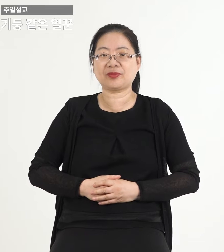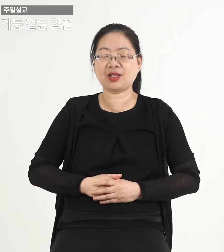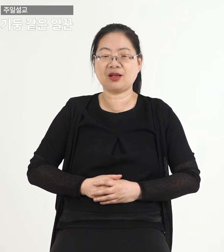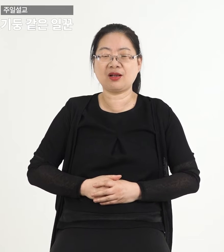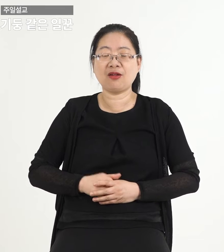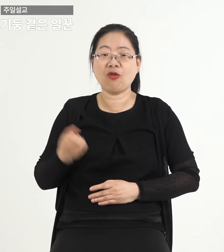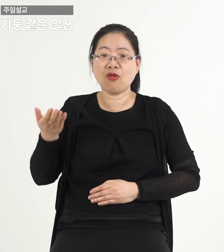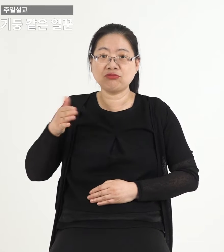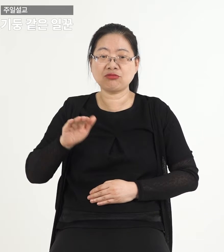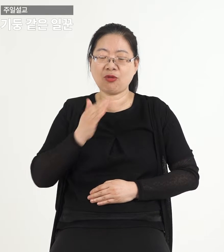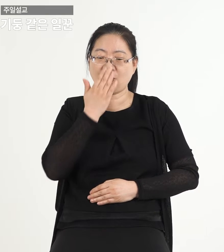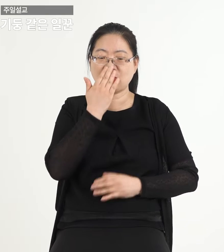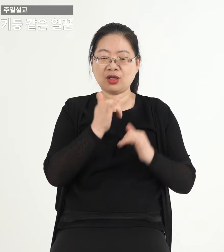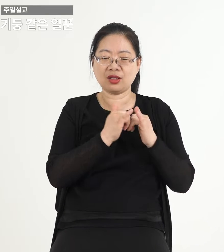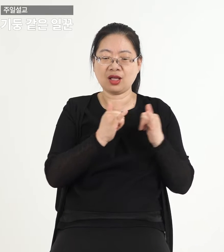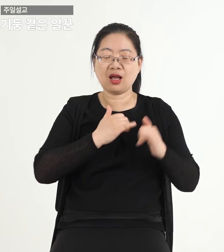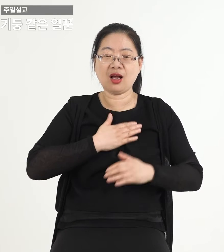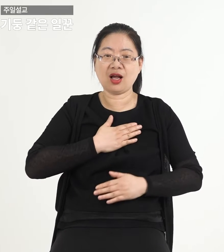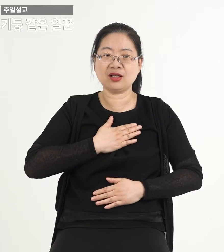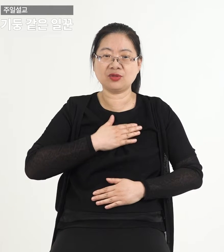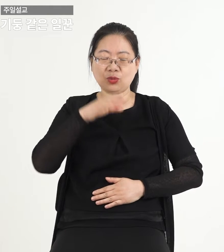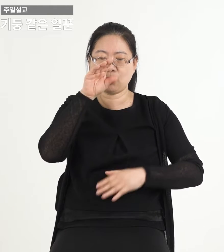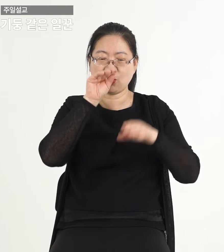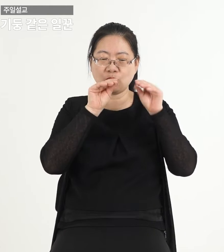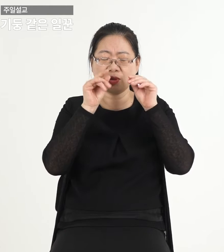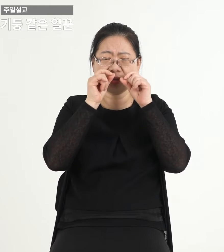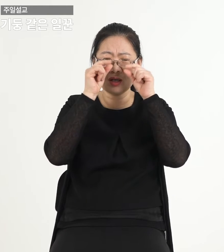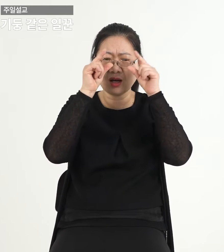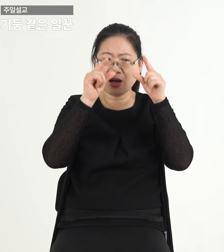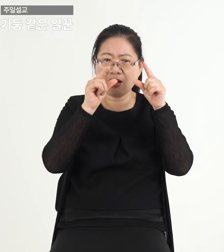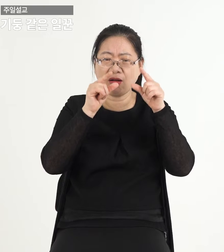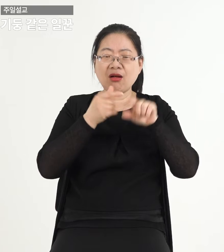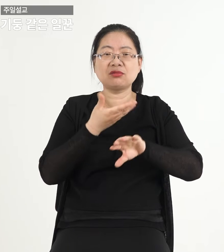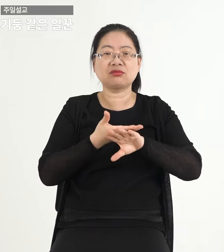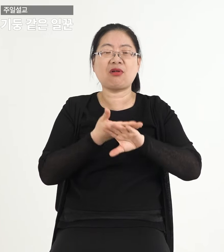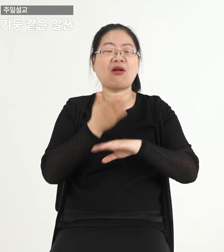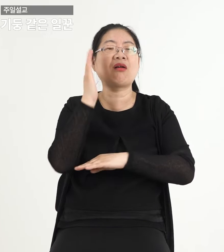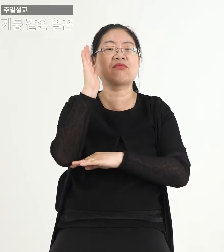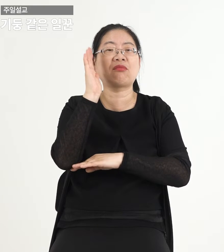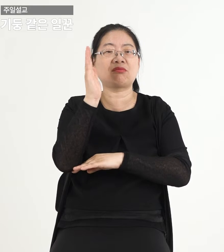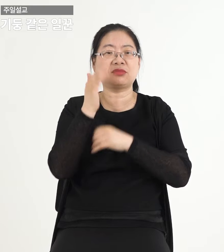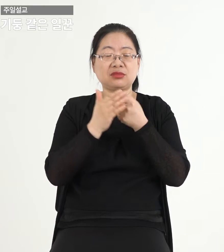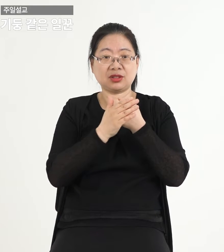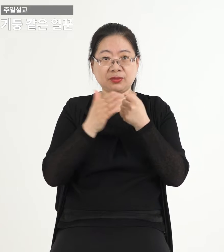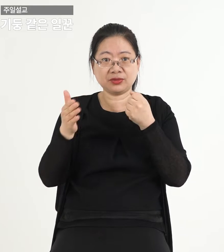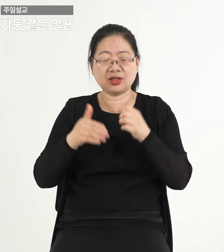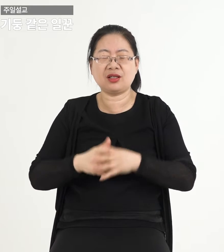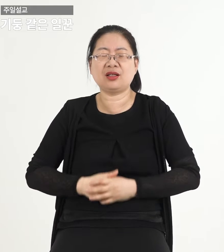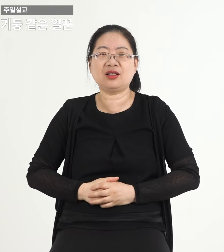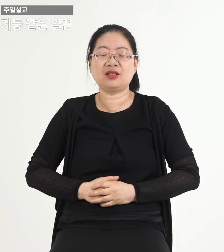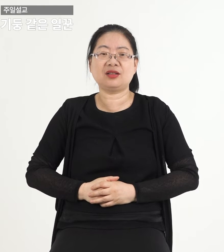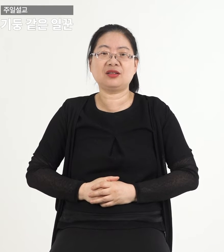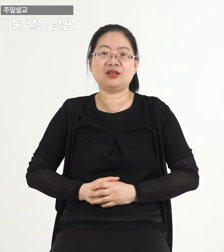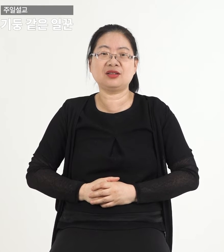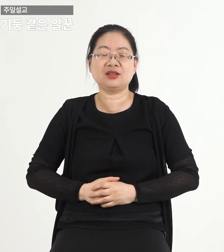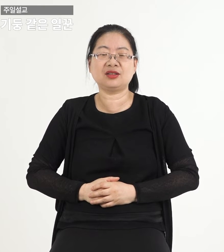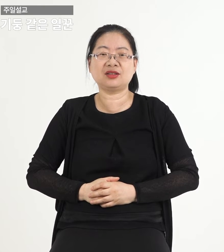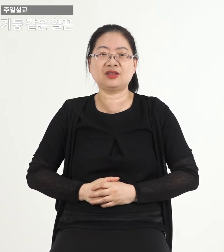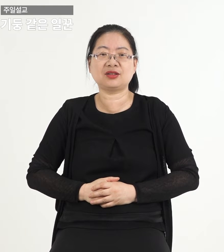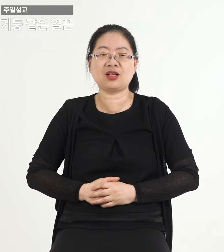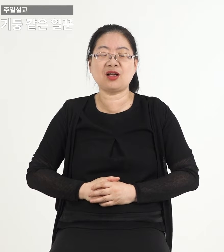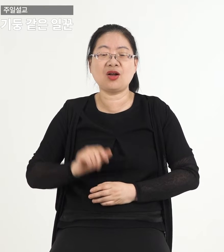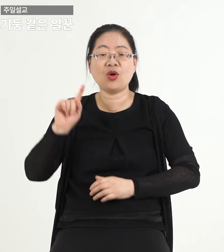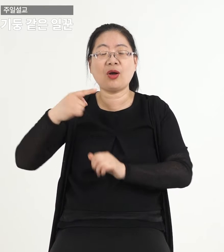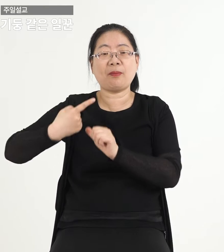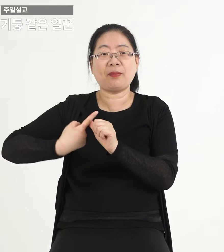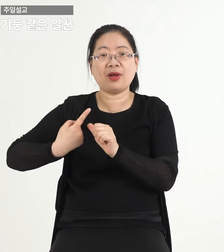유대인들이 알고 듣고 깨닫고 배워왔던 것과는 다른 얘기를 하기 시작하니까 어떤